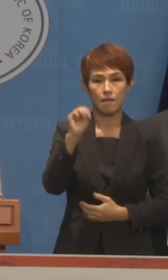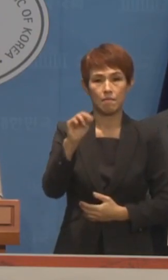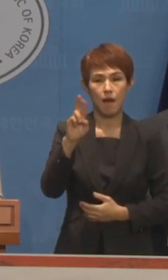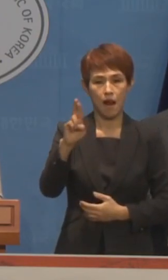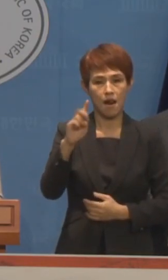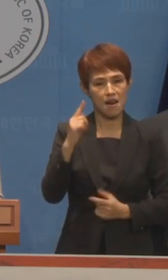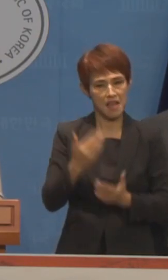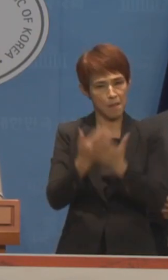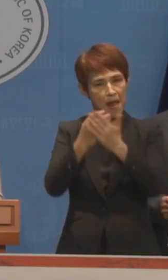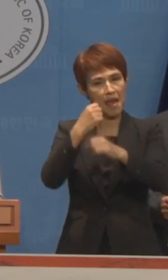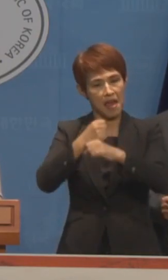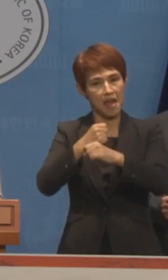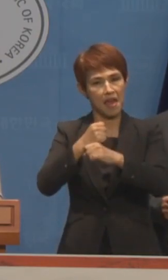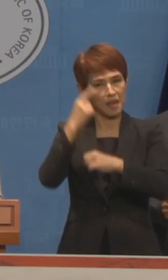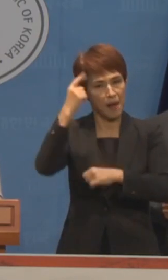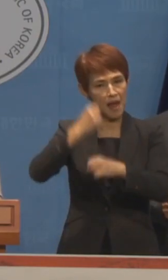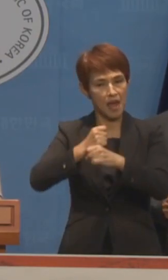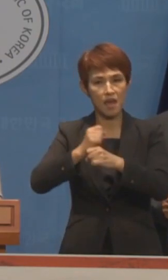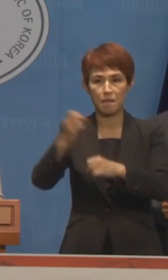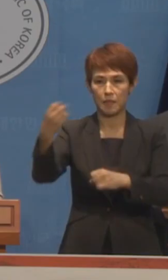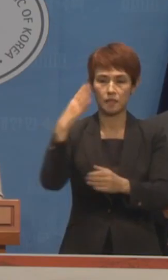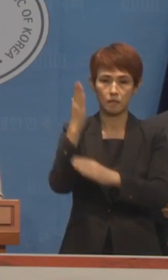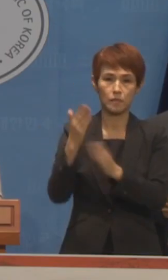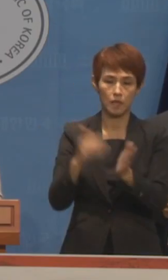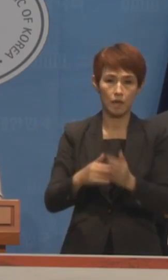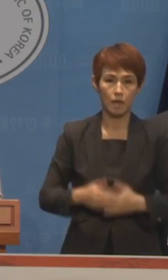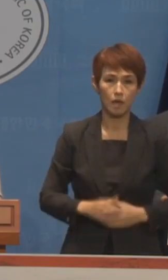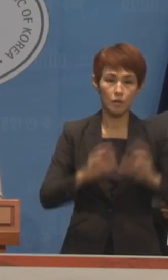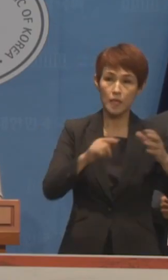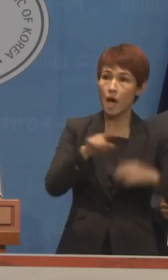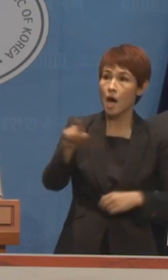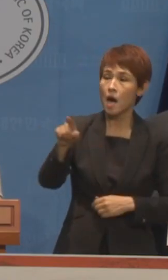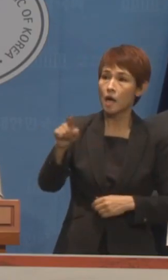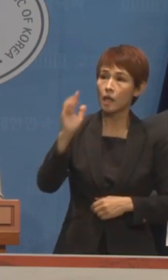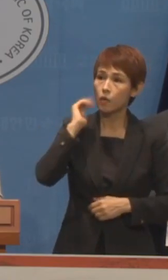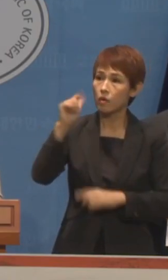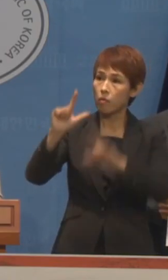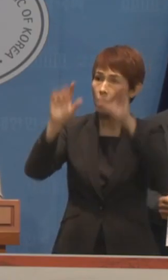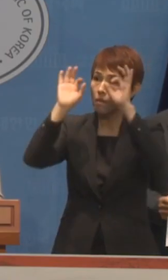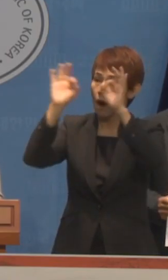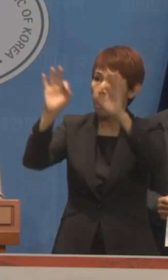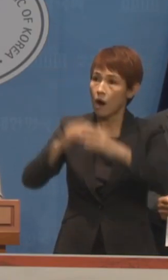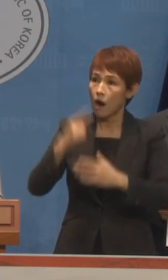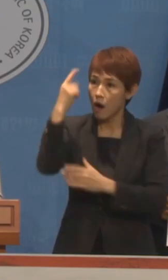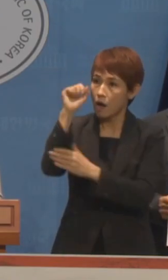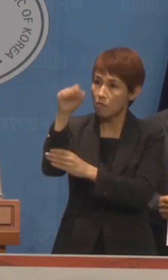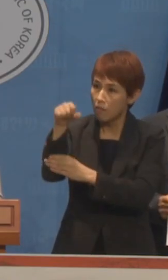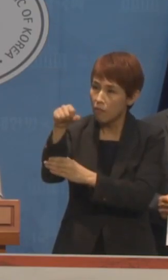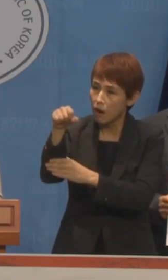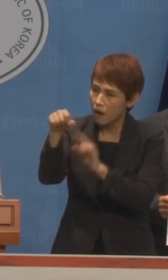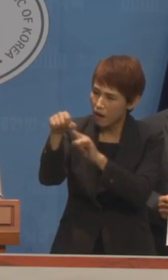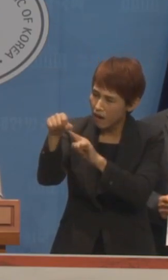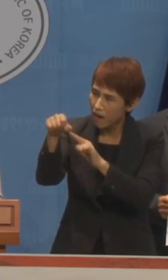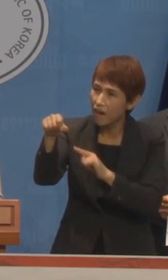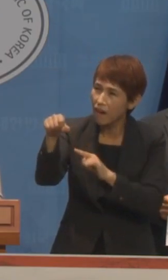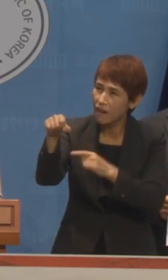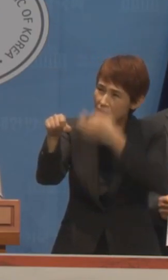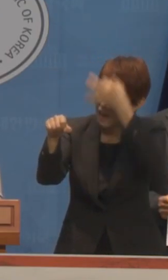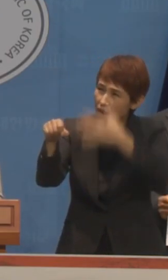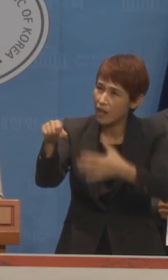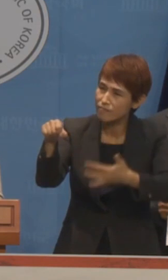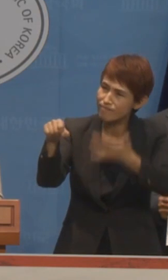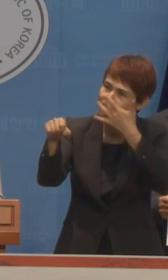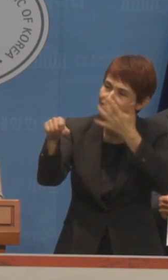발표하였습니다. 지켜보던 국민들이 머리 숙인 대통령의 모습을 보고도 전혀 사과라고 받아들일 수